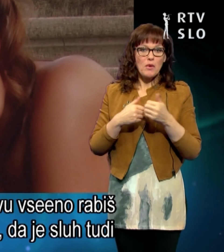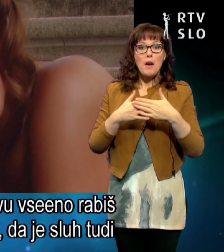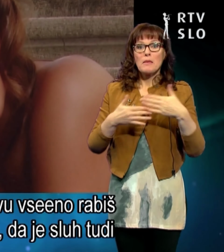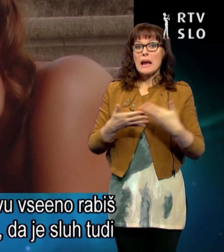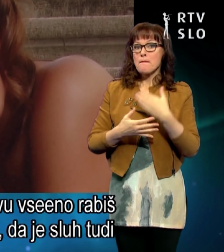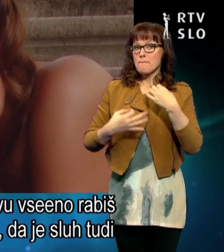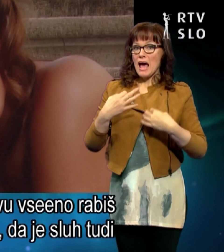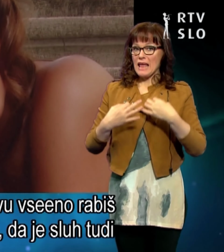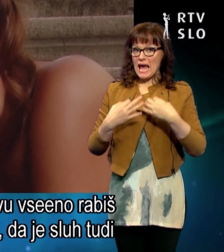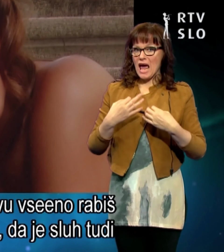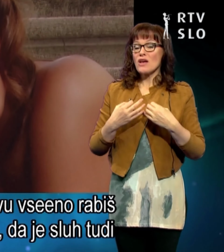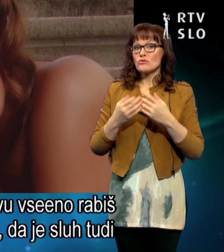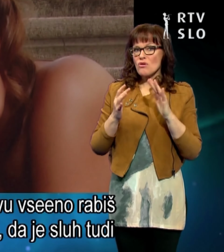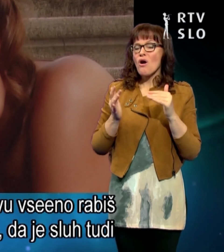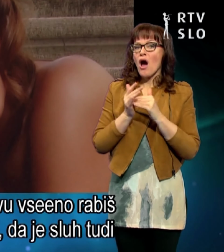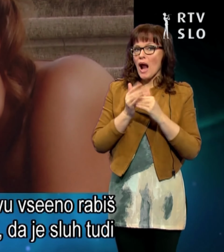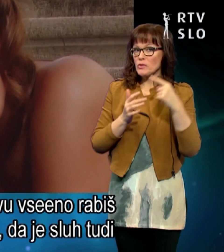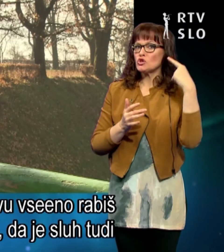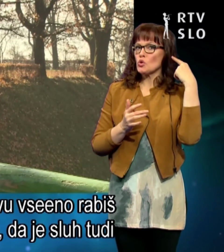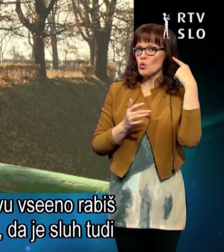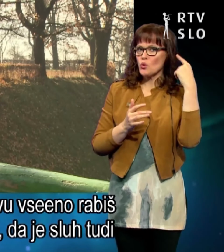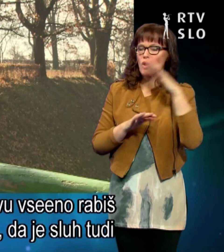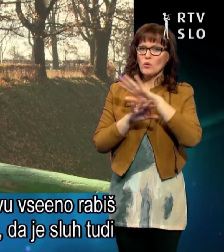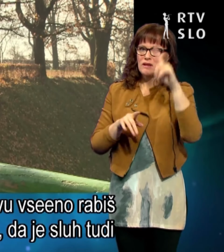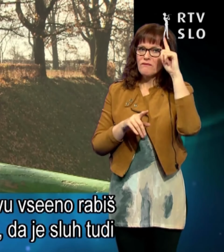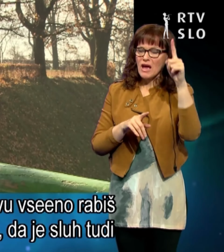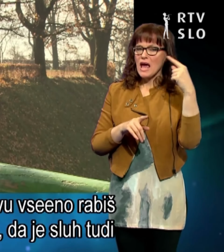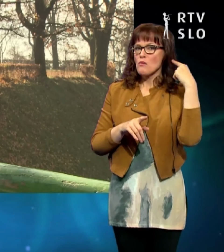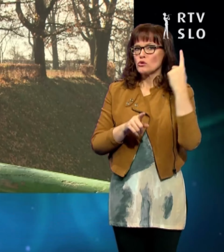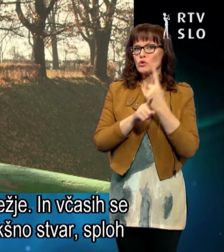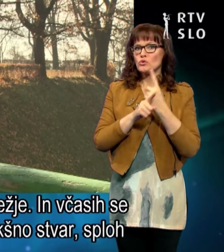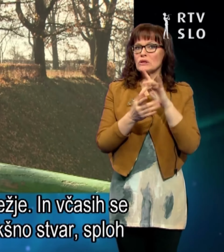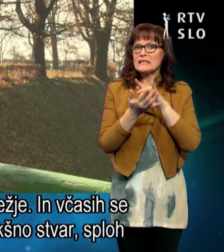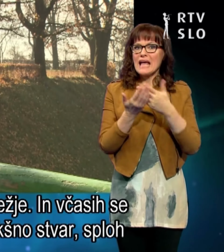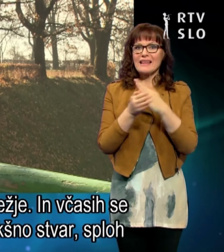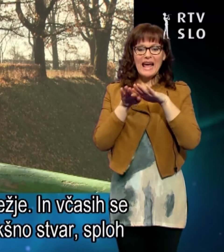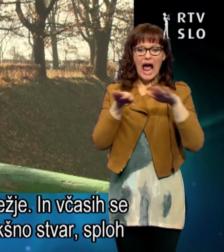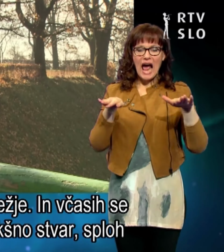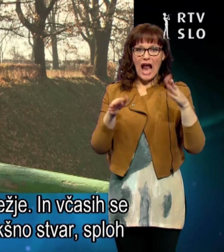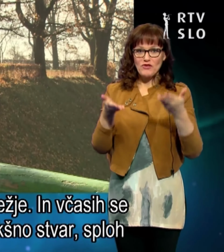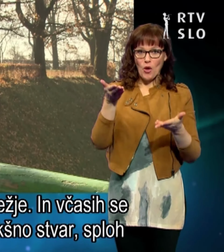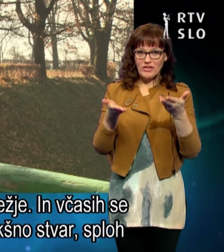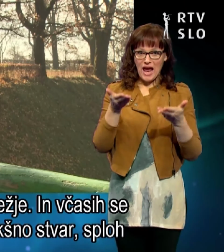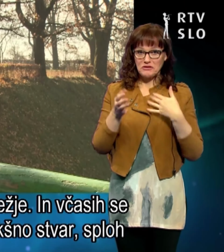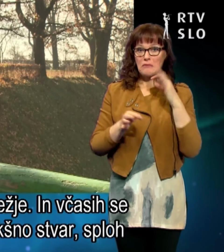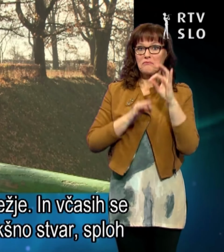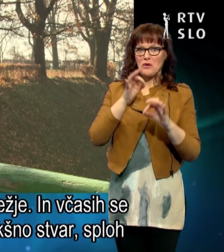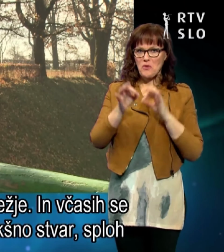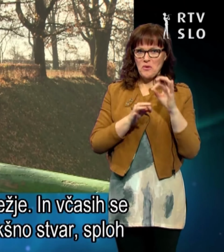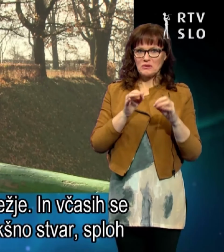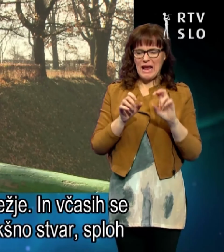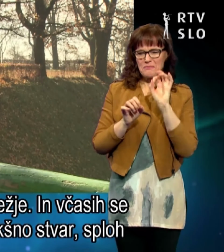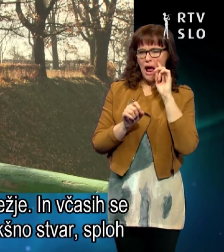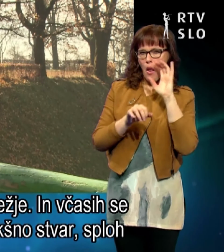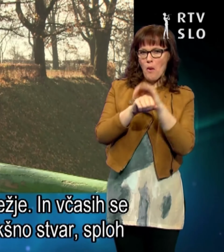manikenstvo vseeno rabiš sluh, vemo vsi, da sluh je tudi centar za ravnotežje in časih se je malo